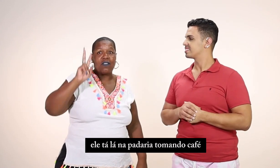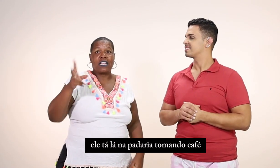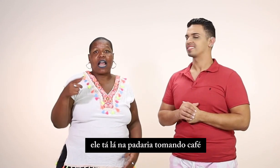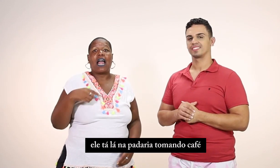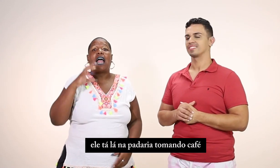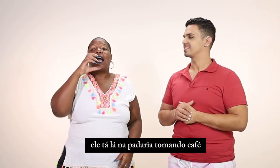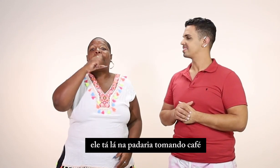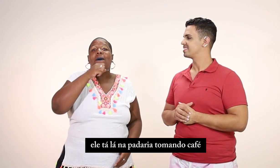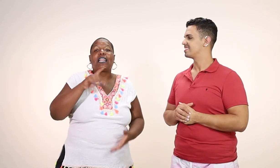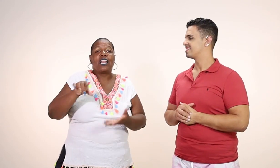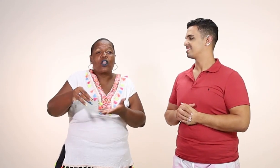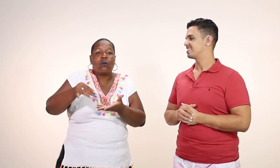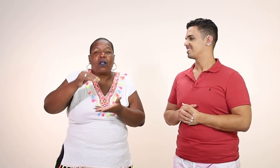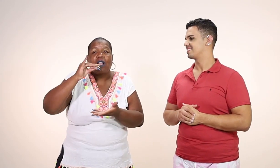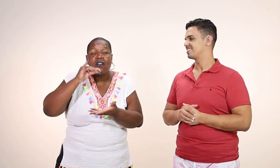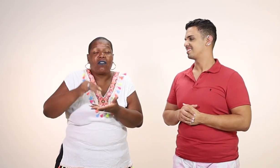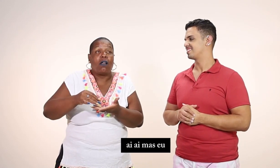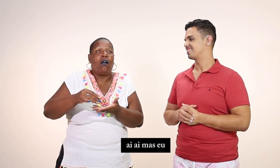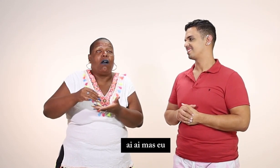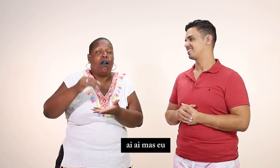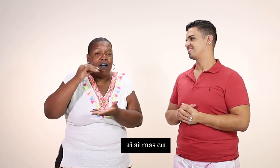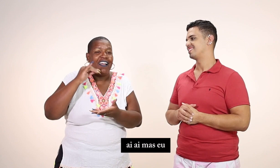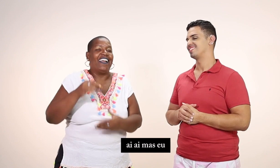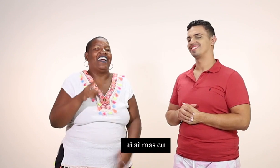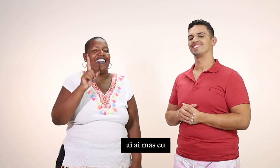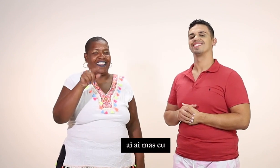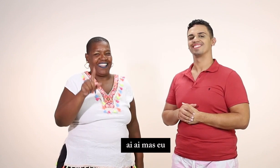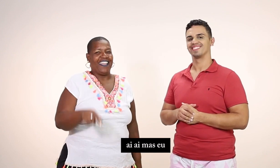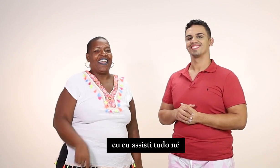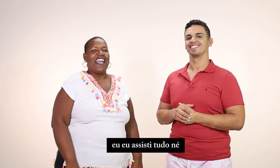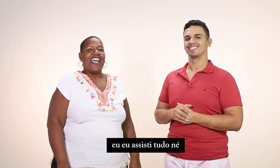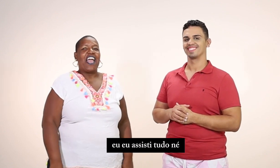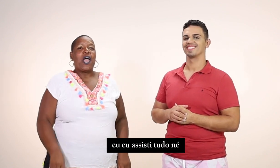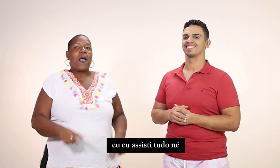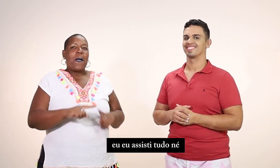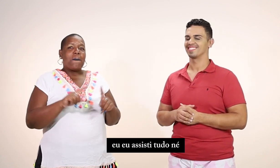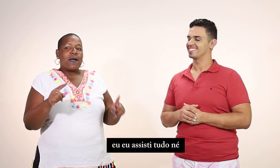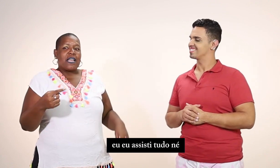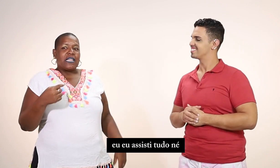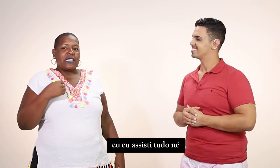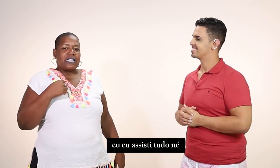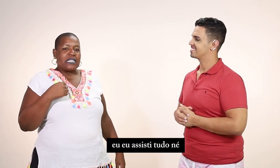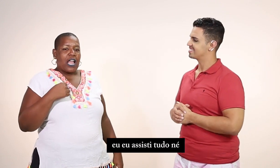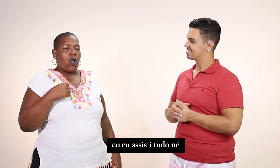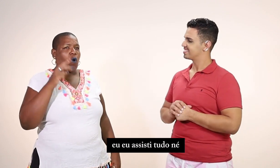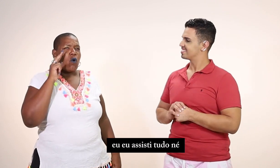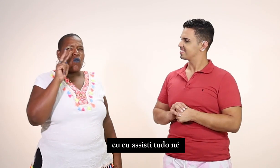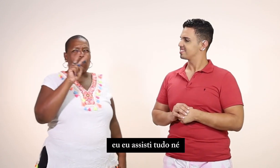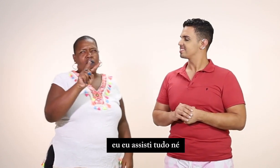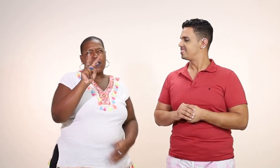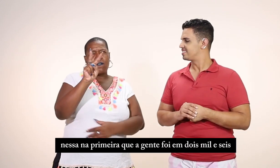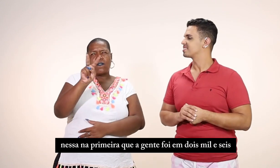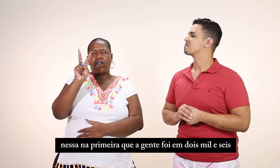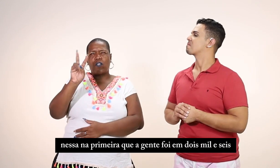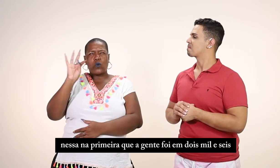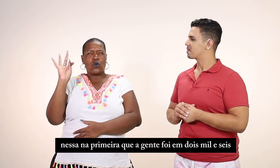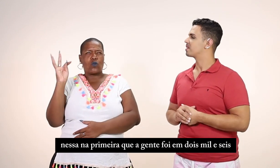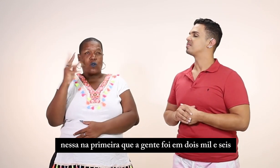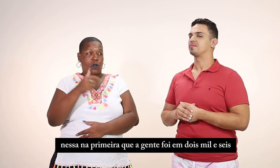padaria tomando café. Ai, ai. Mas eu assisti tudo, né? Nessa que na primeira que a